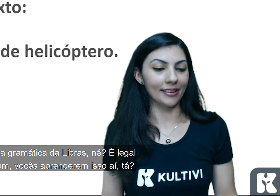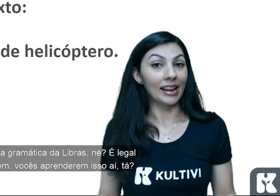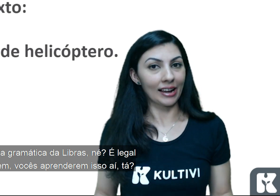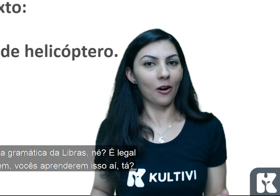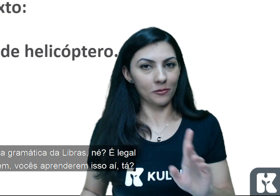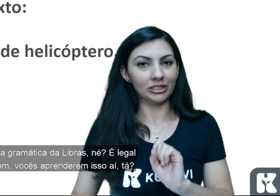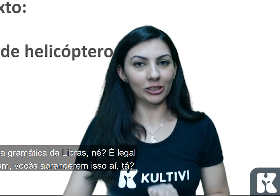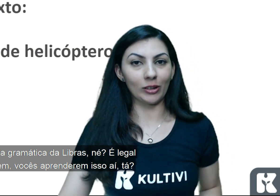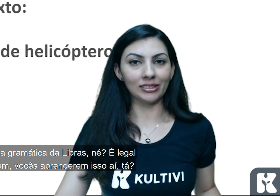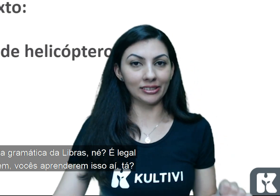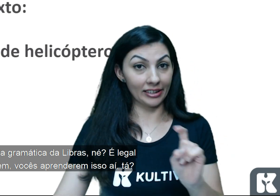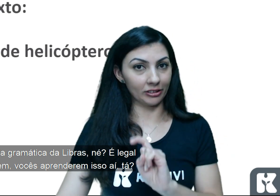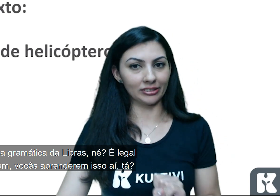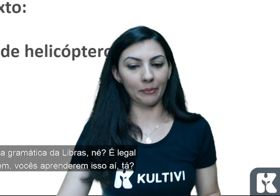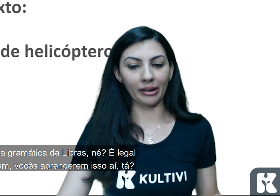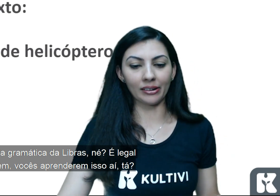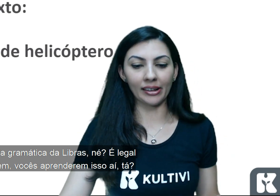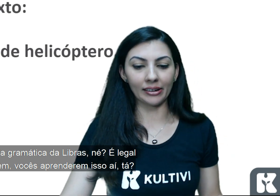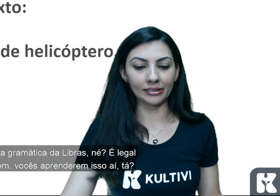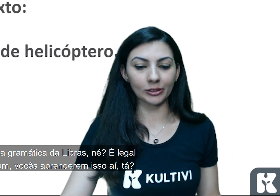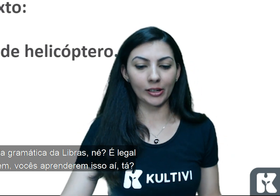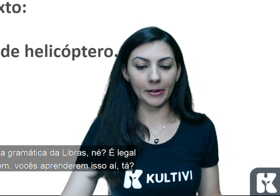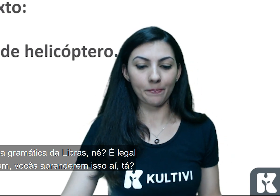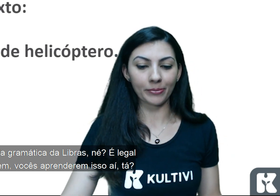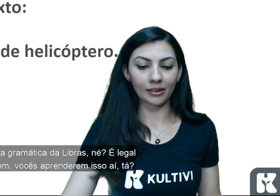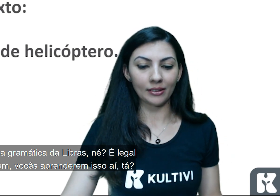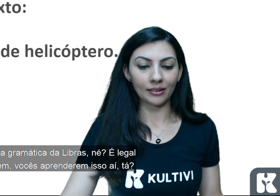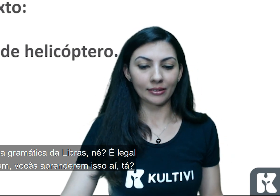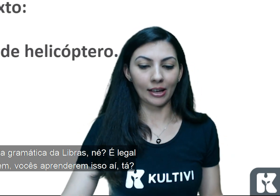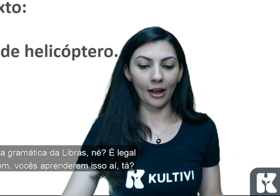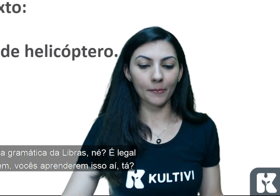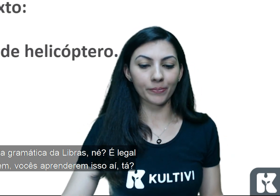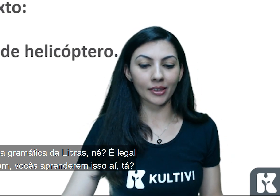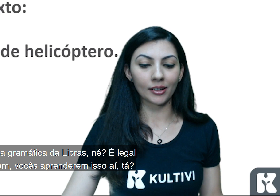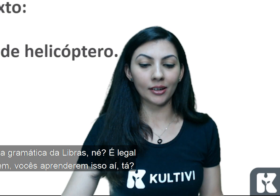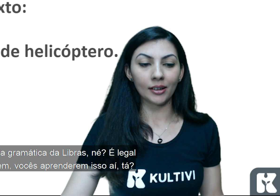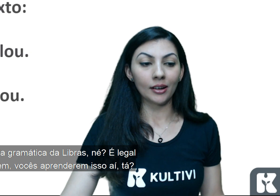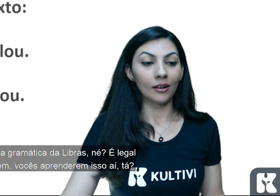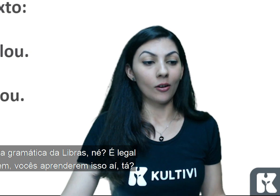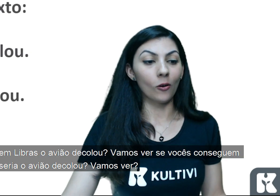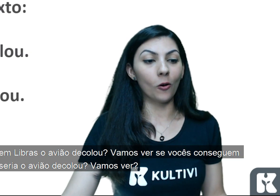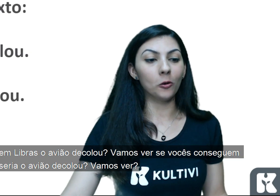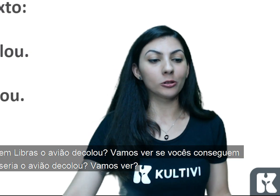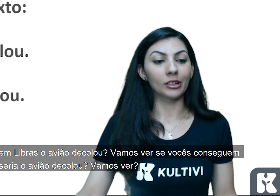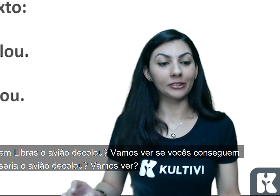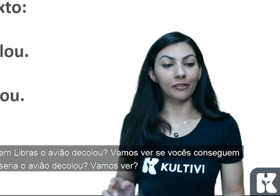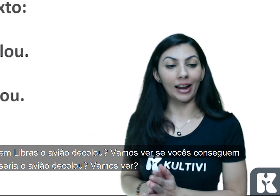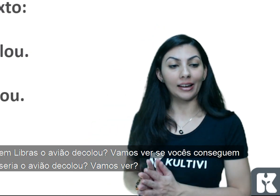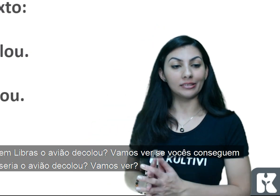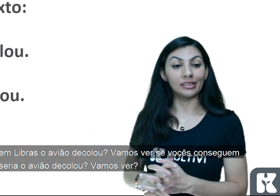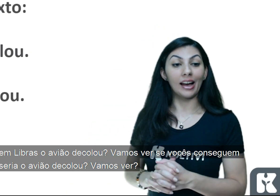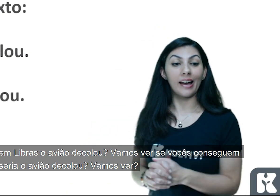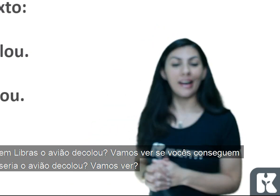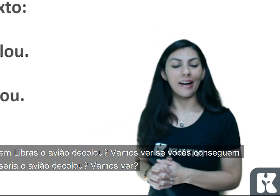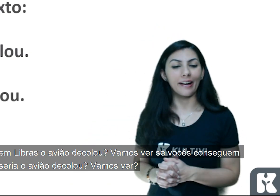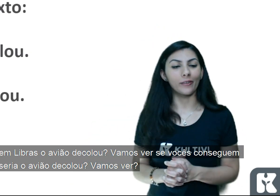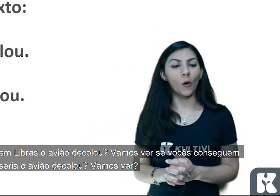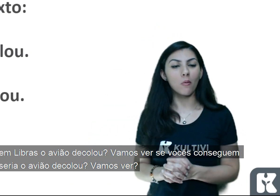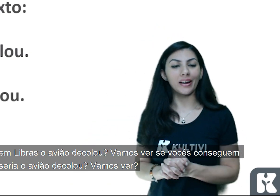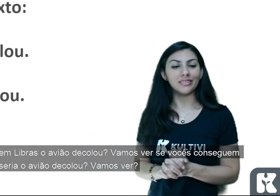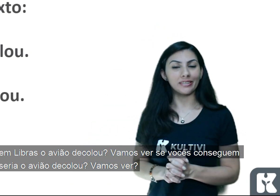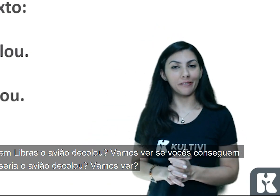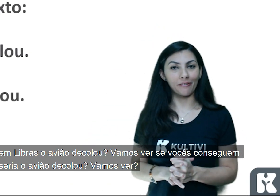É legal vocês conhecerem, vocês aprenderem isso aí, tá? Outra frase. Ah,